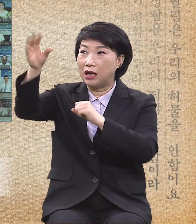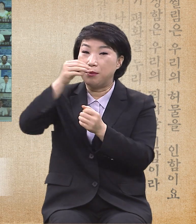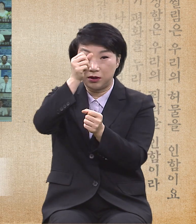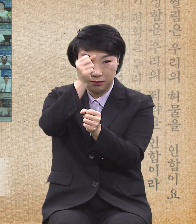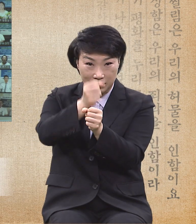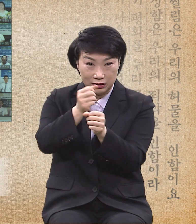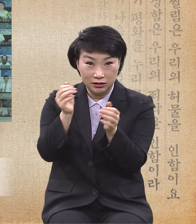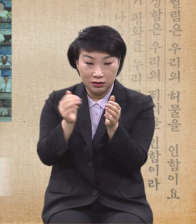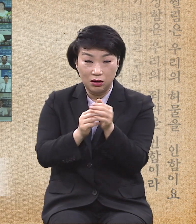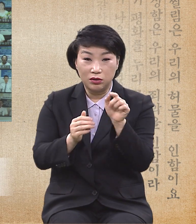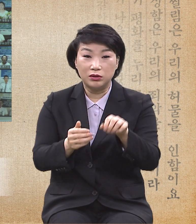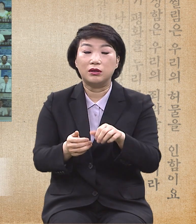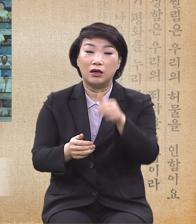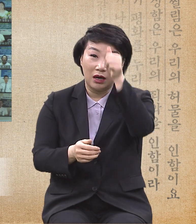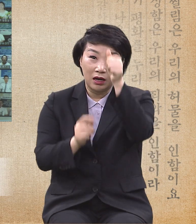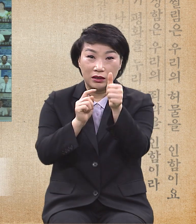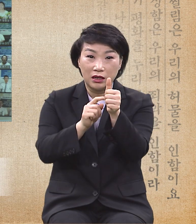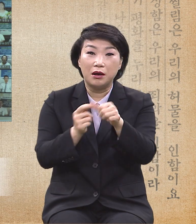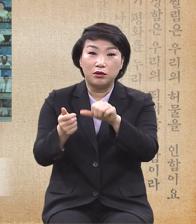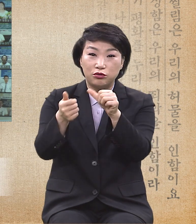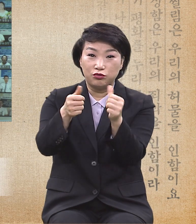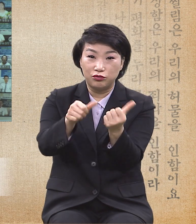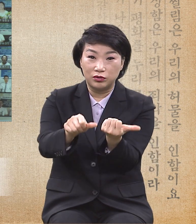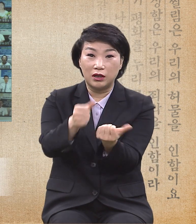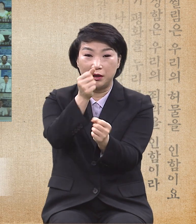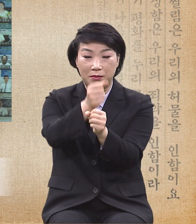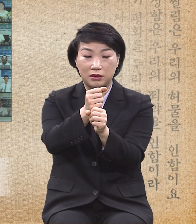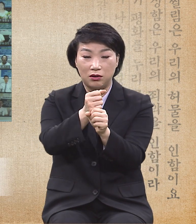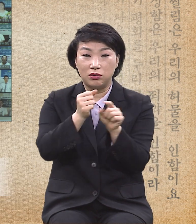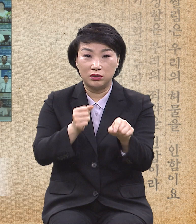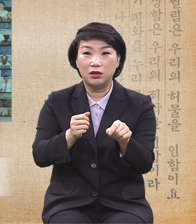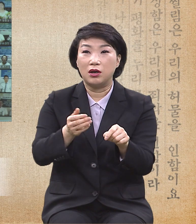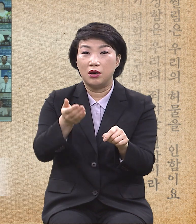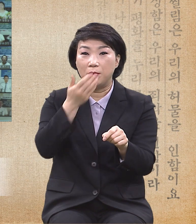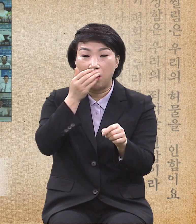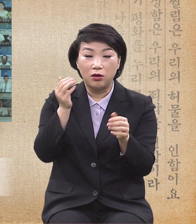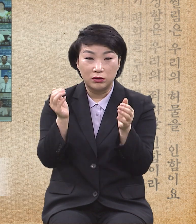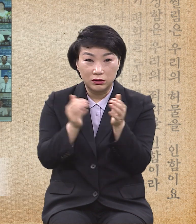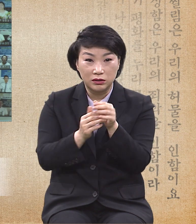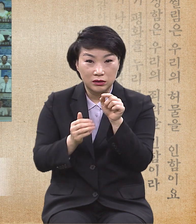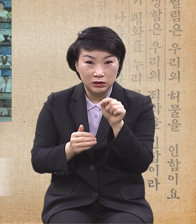만들어 죽게 합니다. 먹는 것으로.